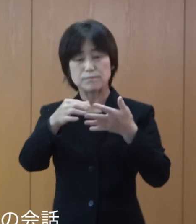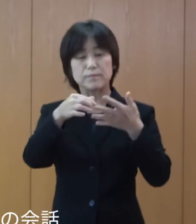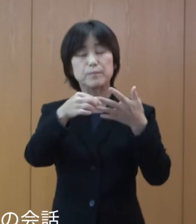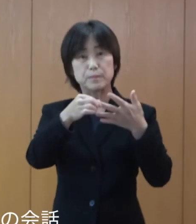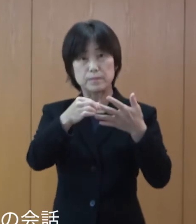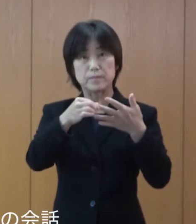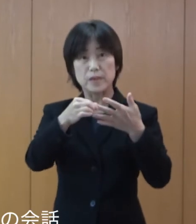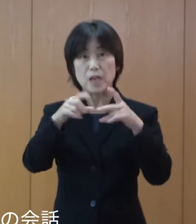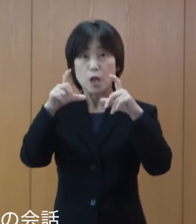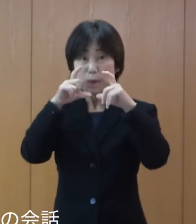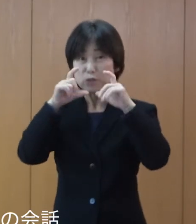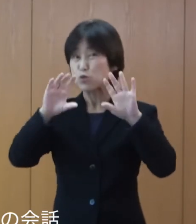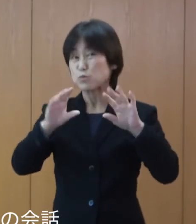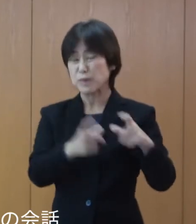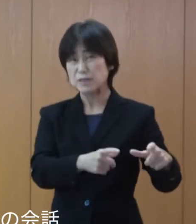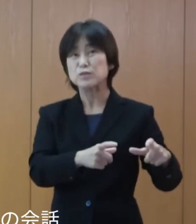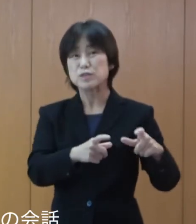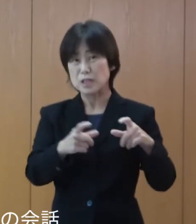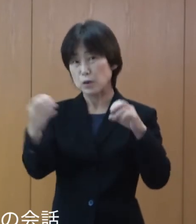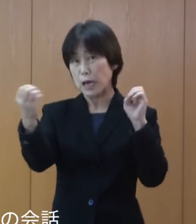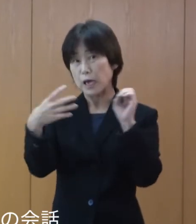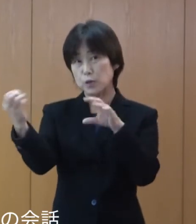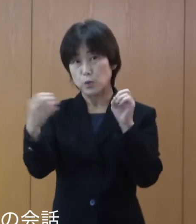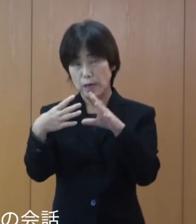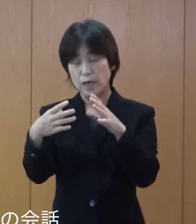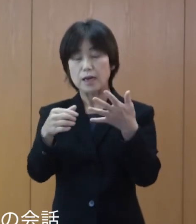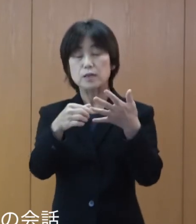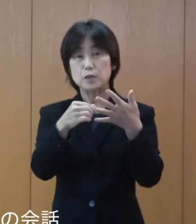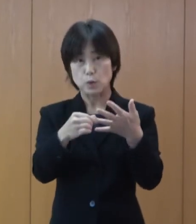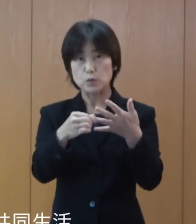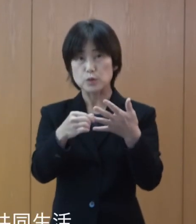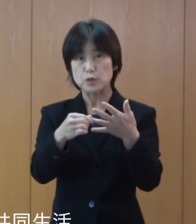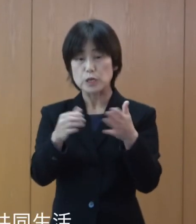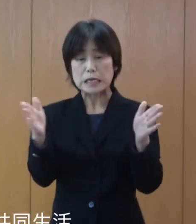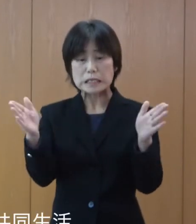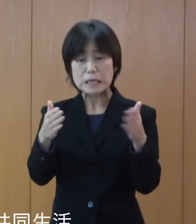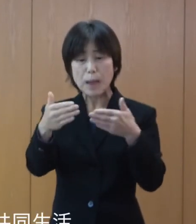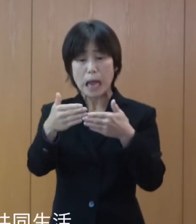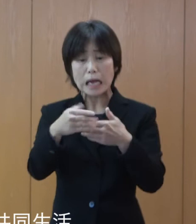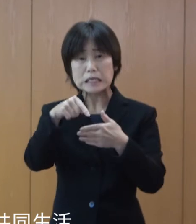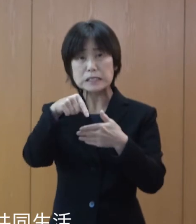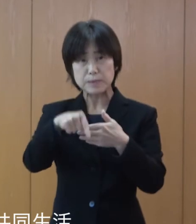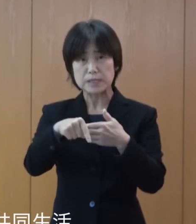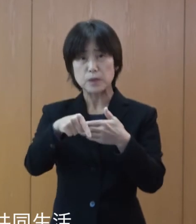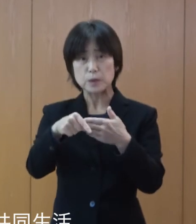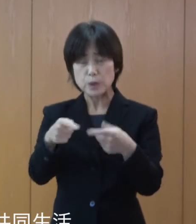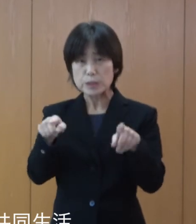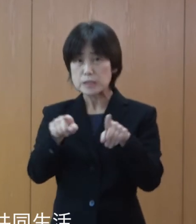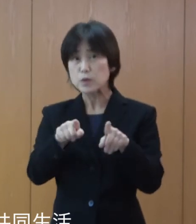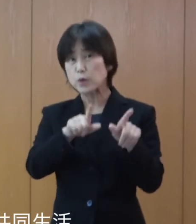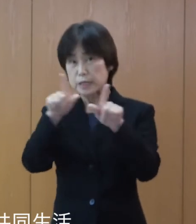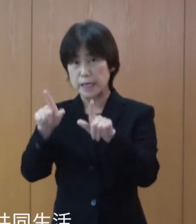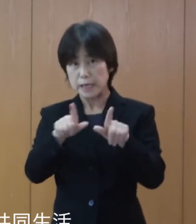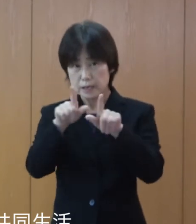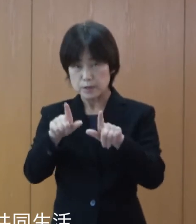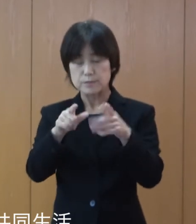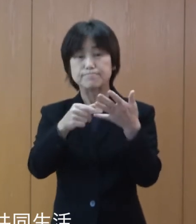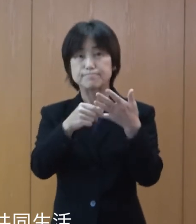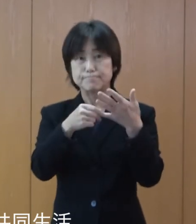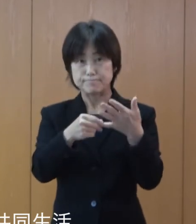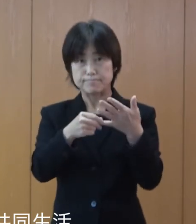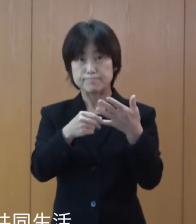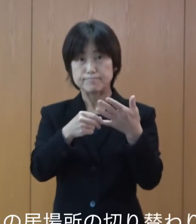クなしでの会話。4つに、狭い空間での共同生活。5つ